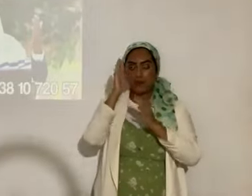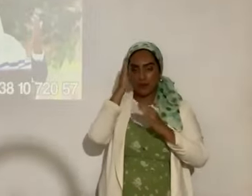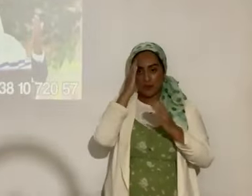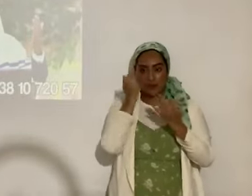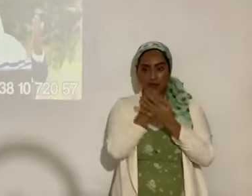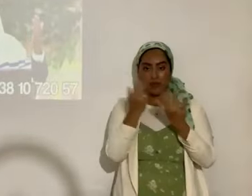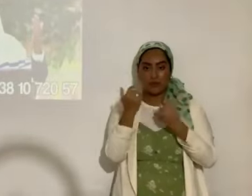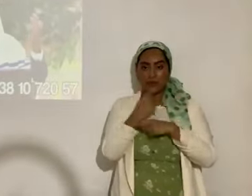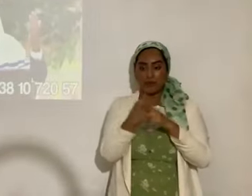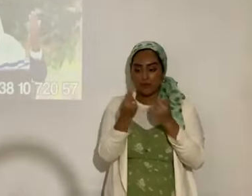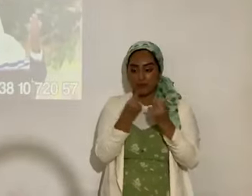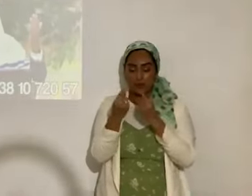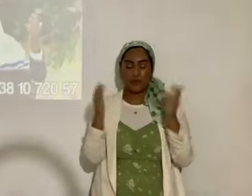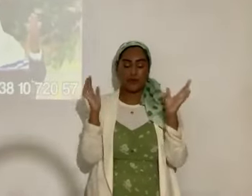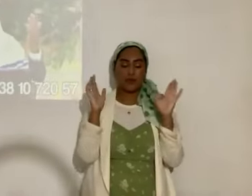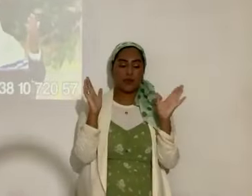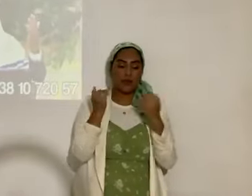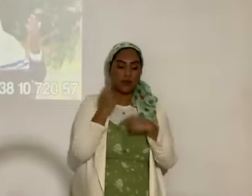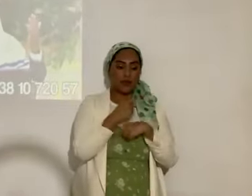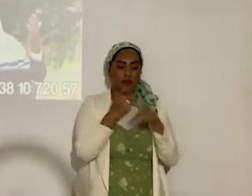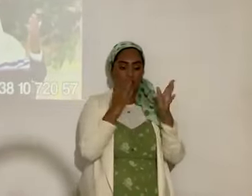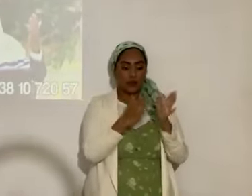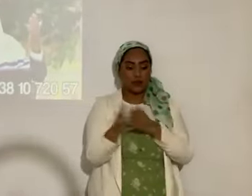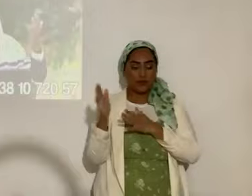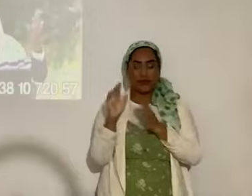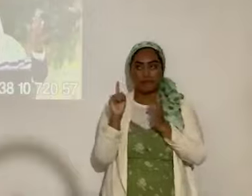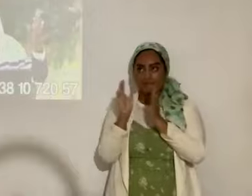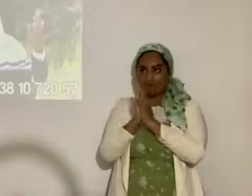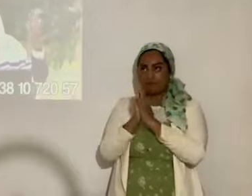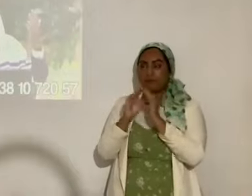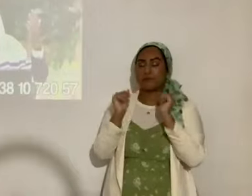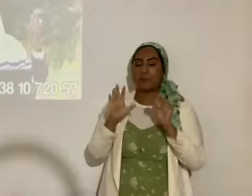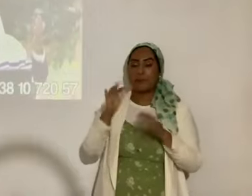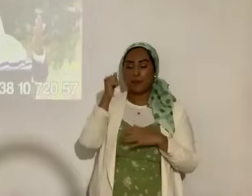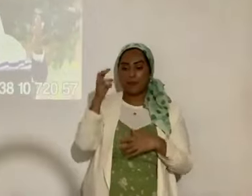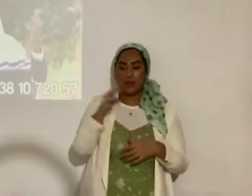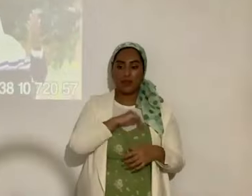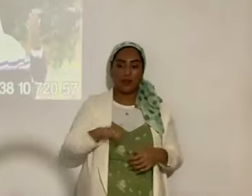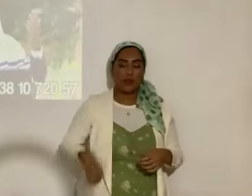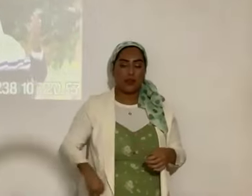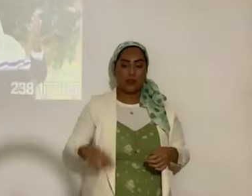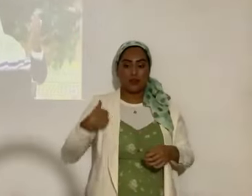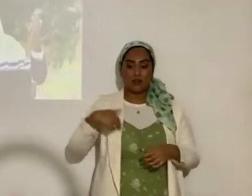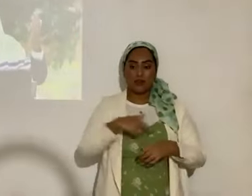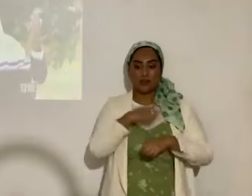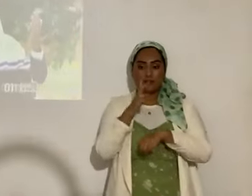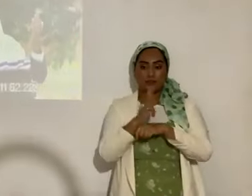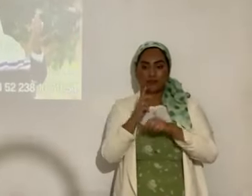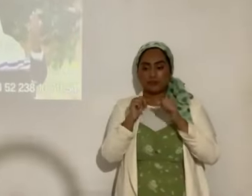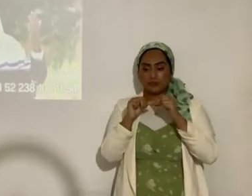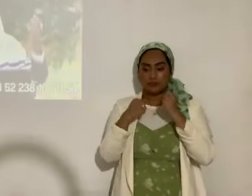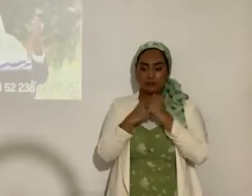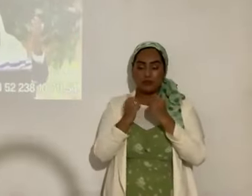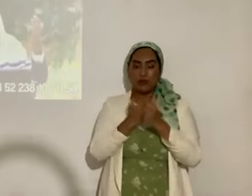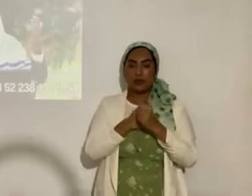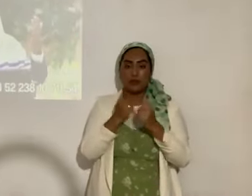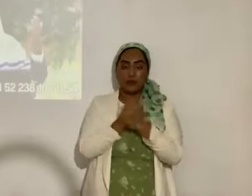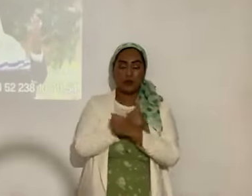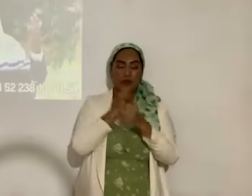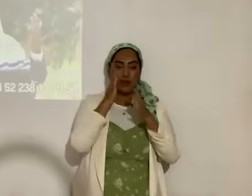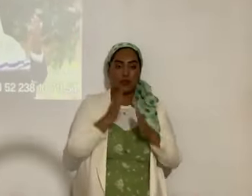tomes el control de este servicio de este sindur te pedimos Benito ya que sigas padre fortaleciendo nuestro amado